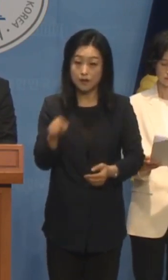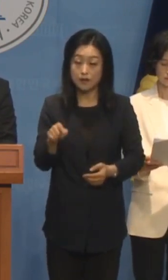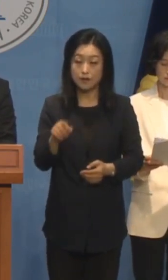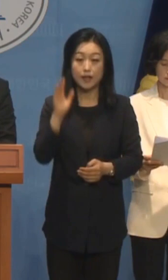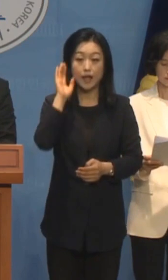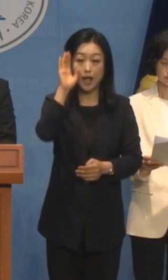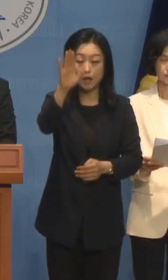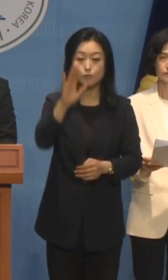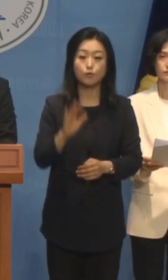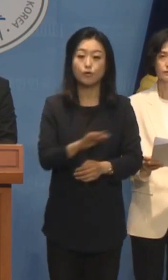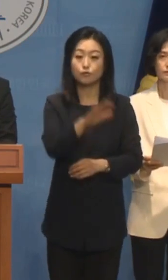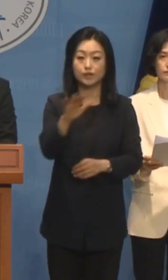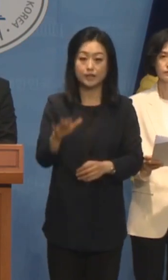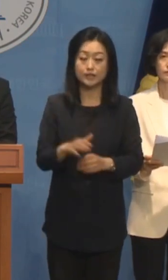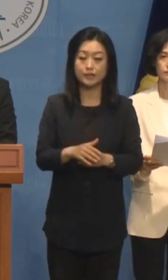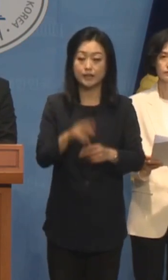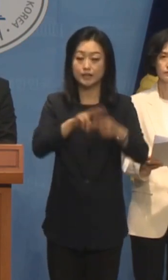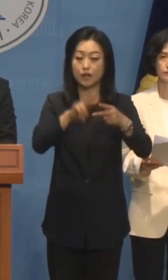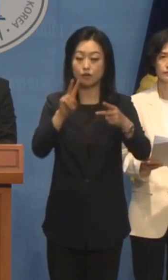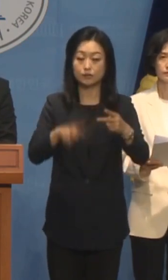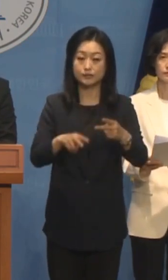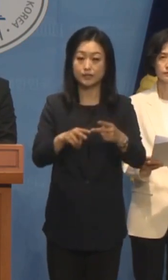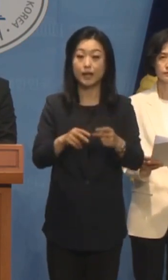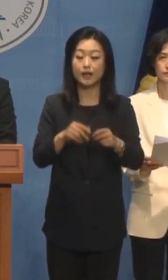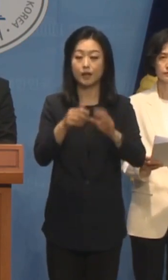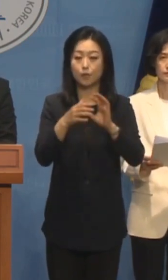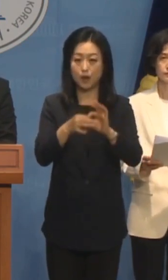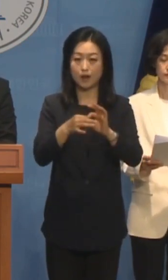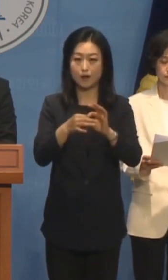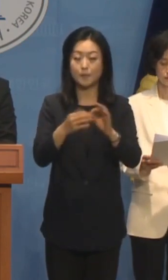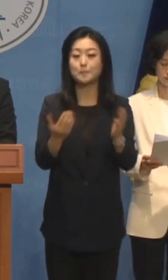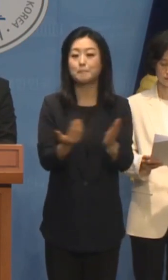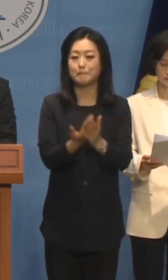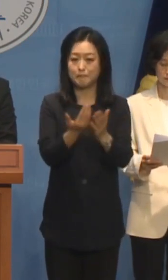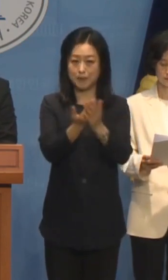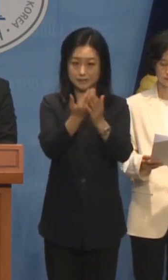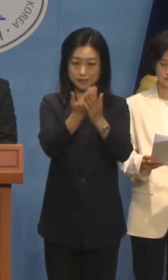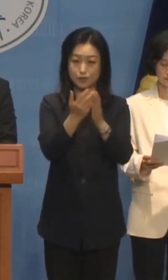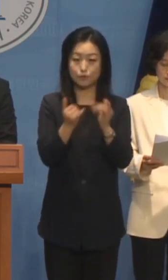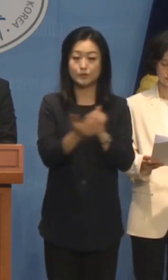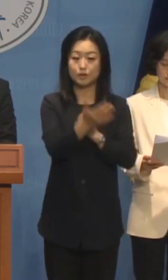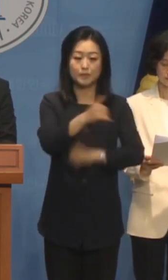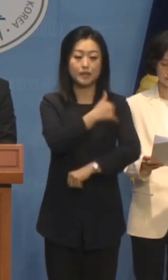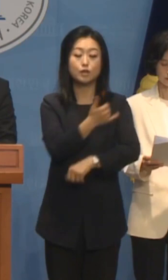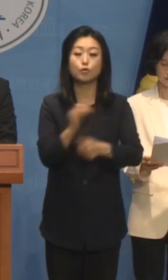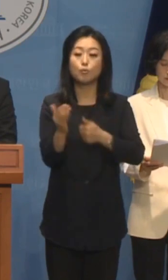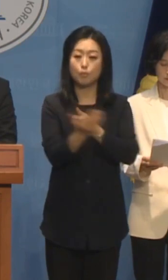형사사법체계 발전과 국민의 인권보호 정진에 크게 기여할 것이라고 믿습니다.